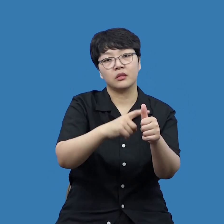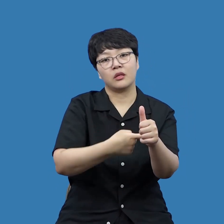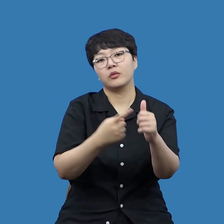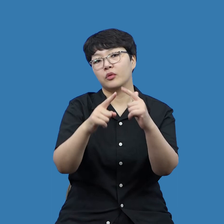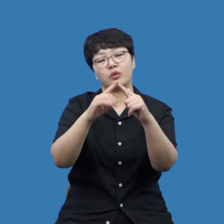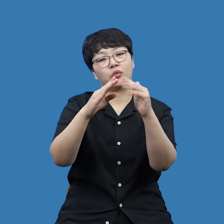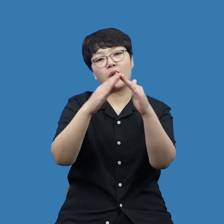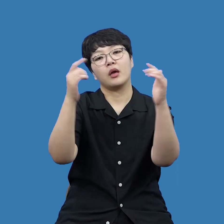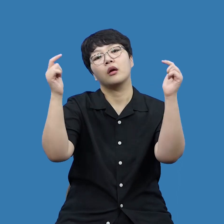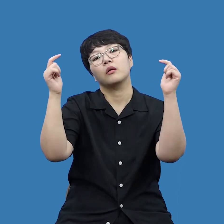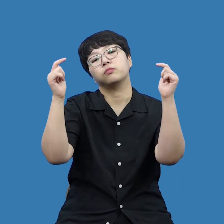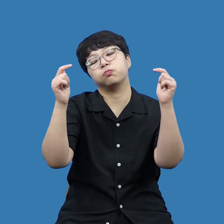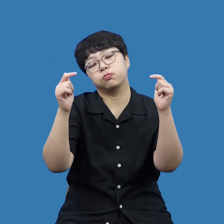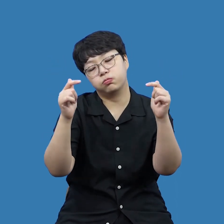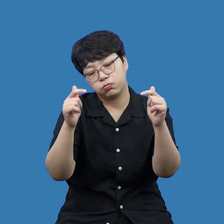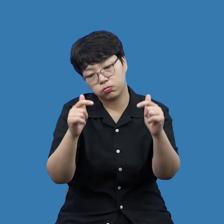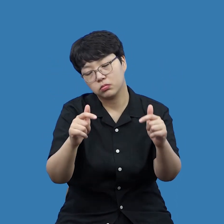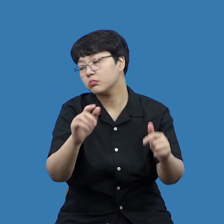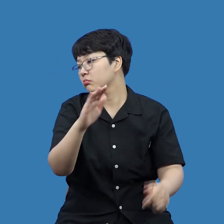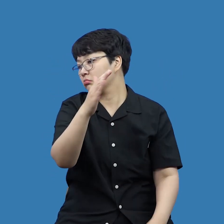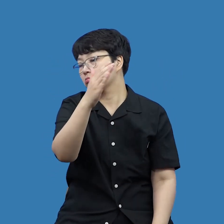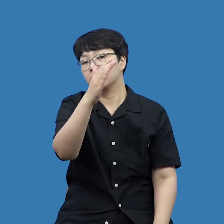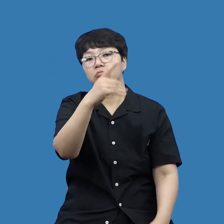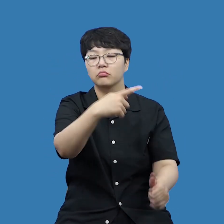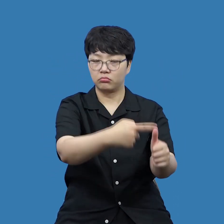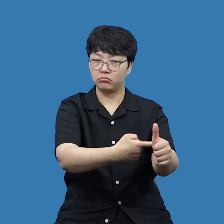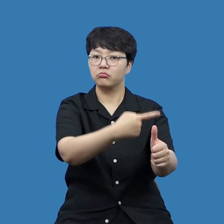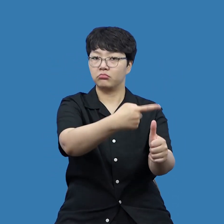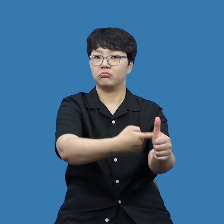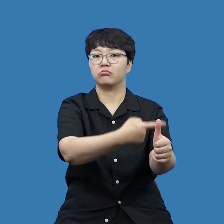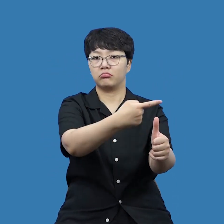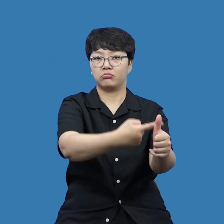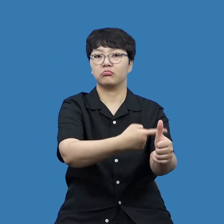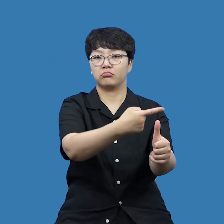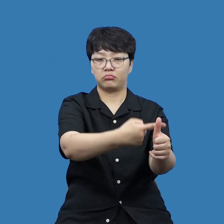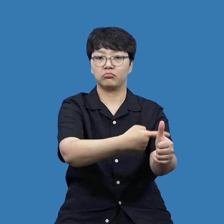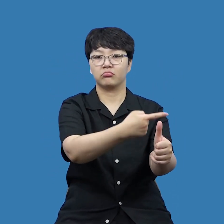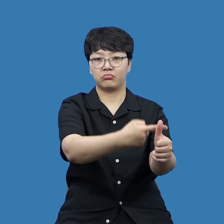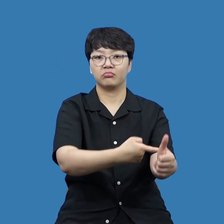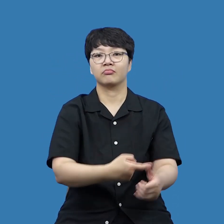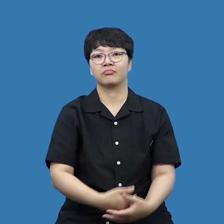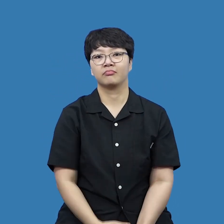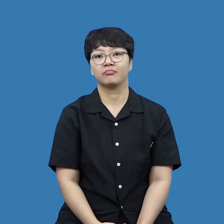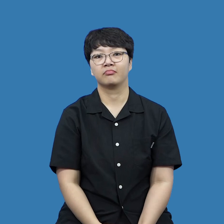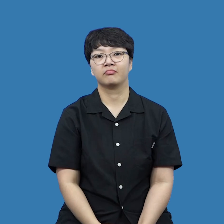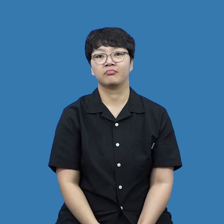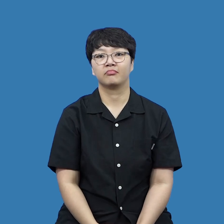이 위대한 세계적 영향을 끼치던 교회는 초라한 교회로 전락하고 맙니다.